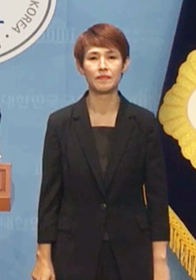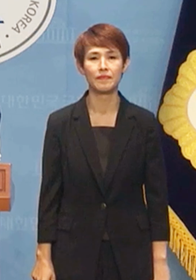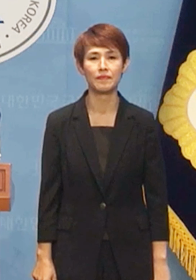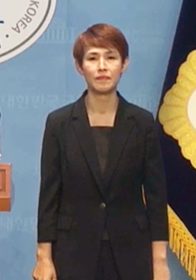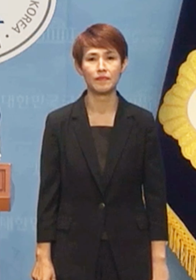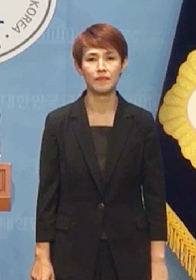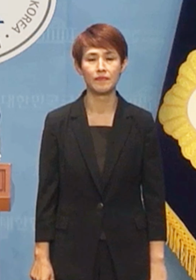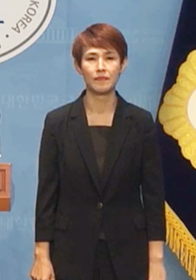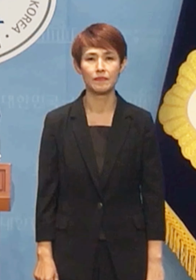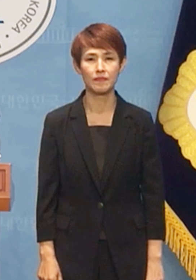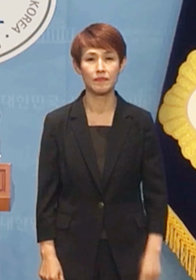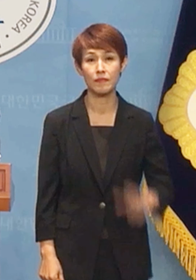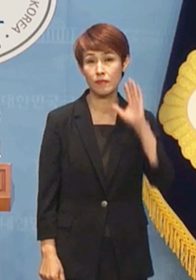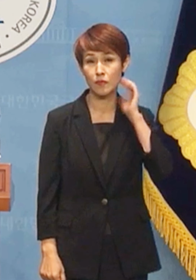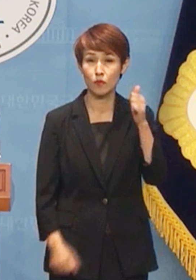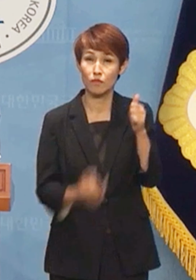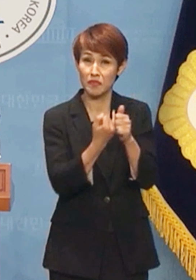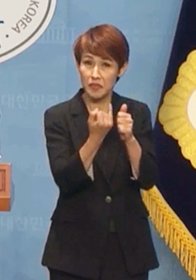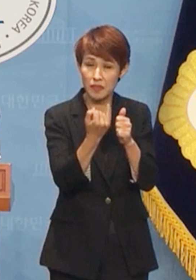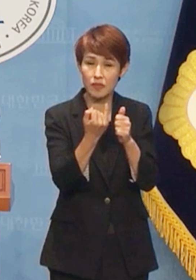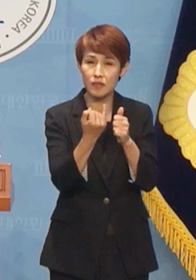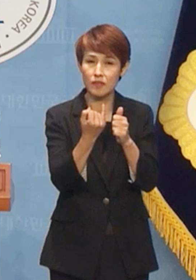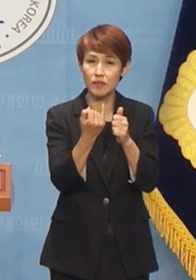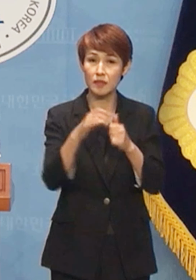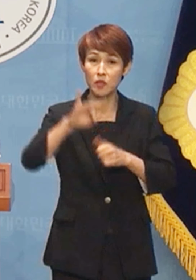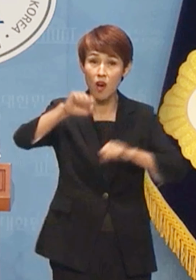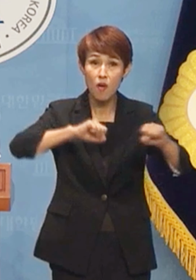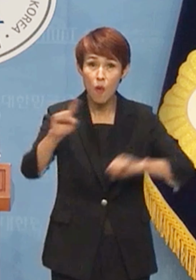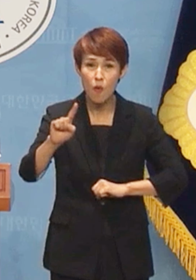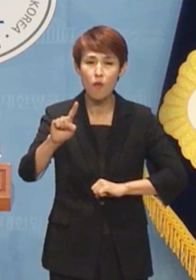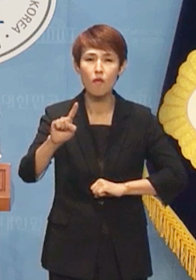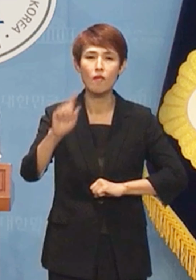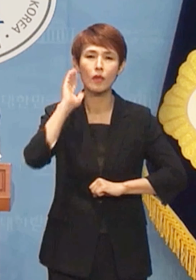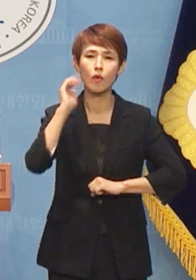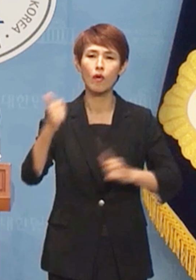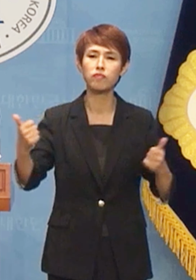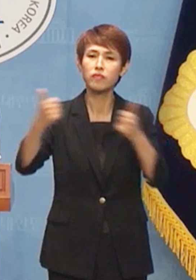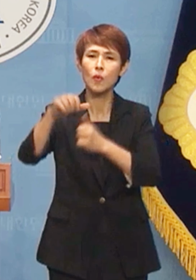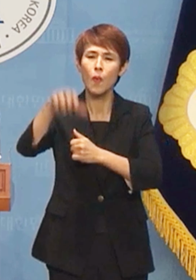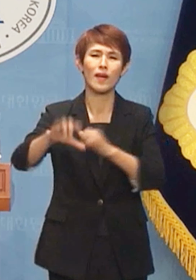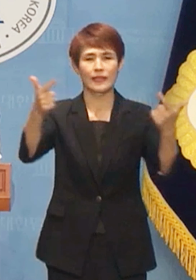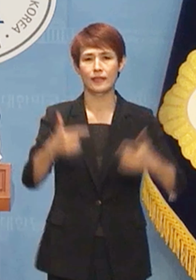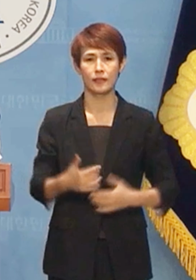미정입니다 김건희 여사가 먼저 가야 할 곳은 정상 찬장이 아니라